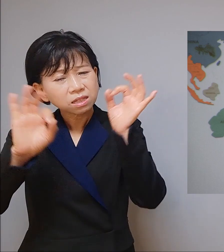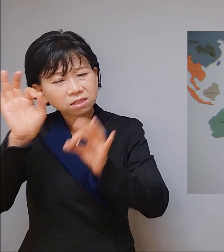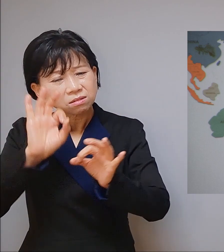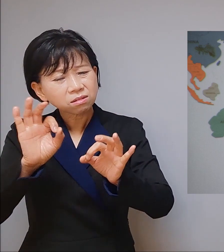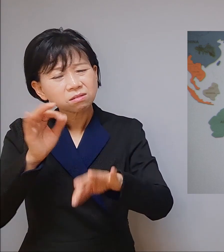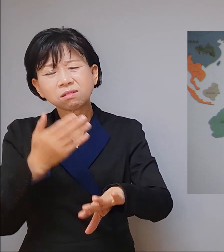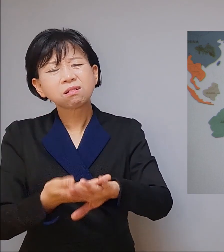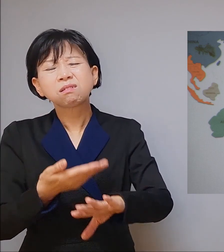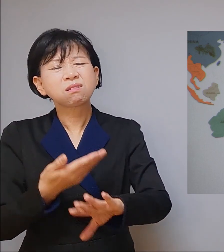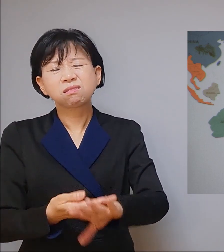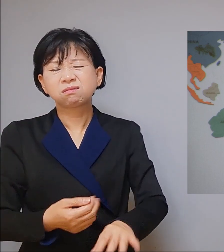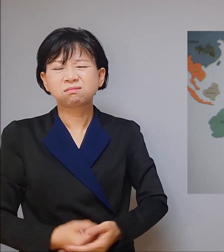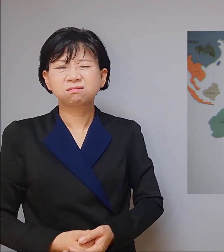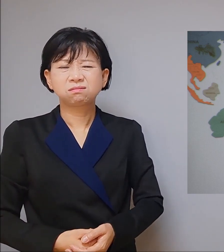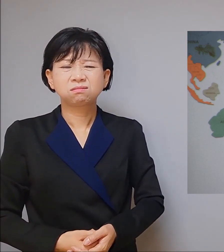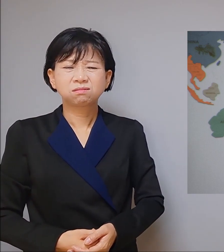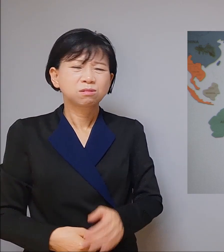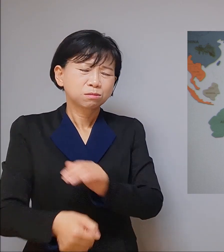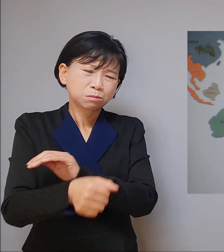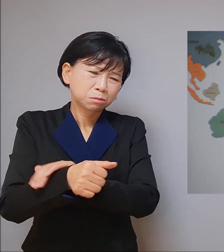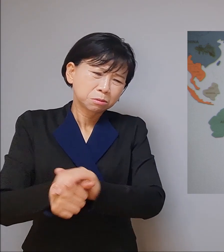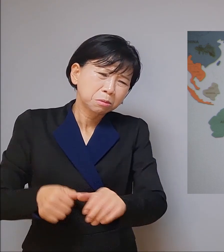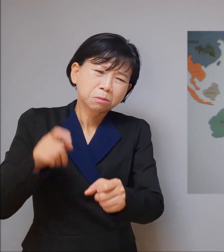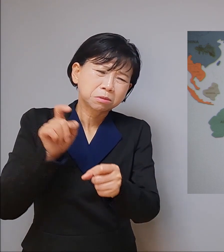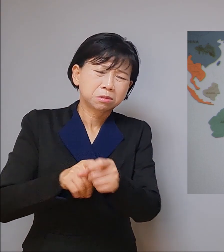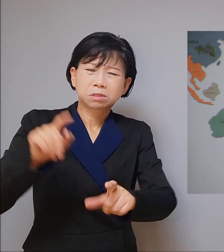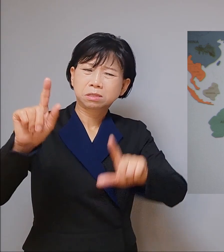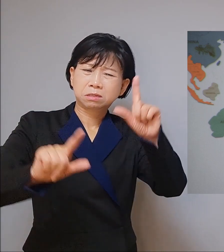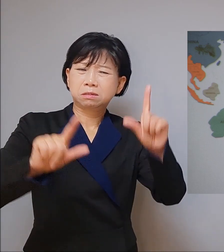보이지만 너무 소극적인 거예요.